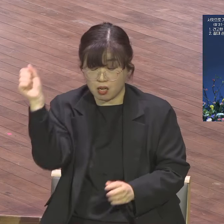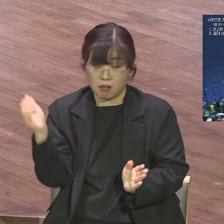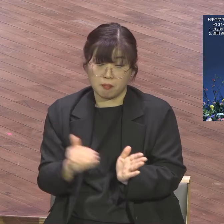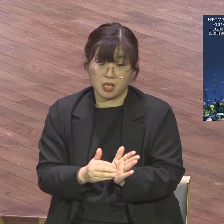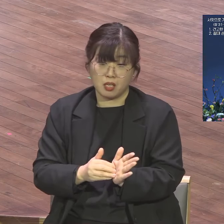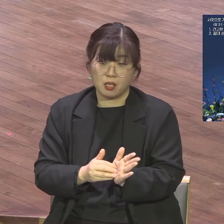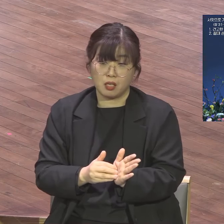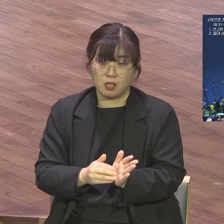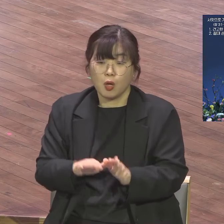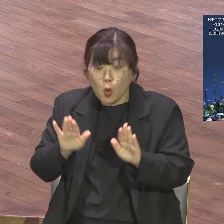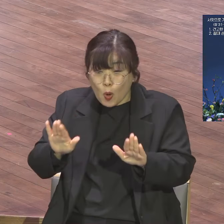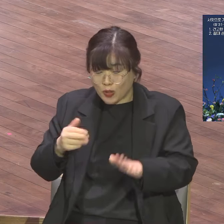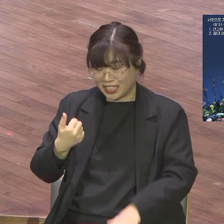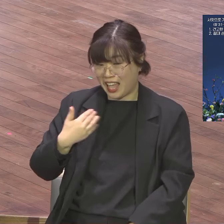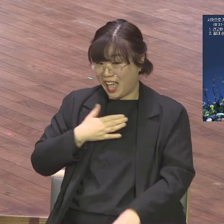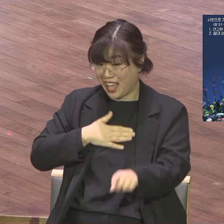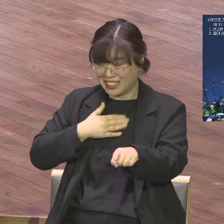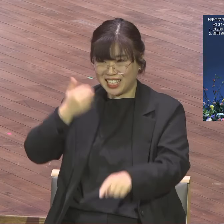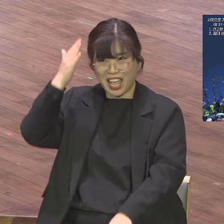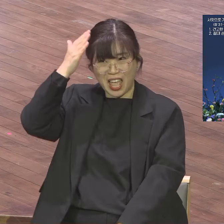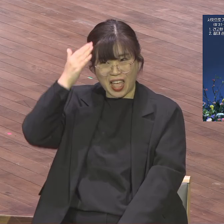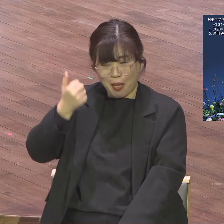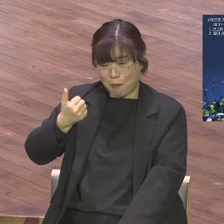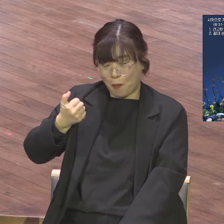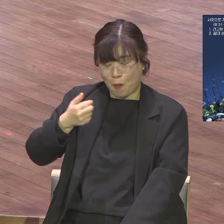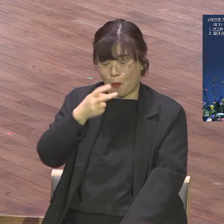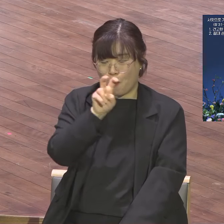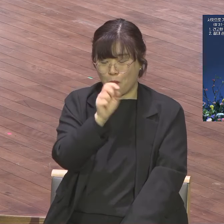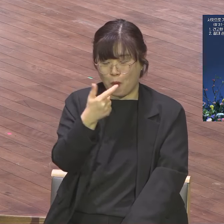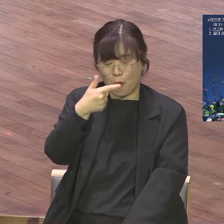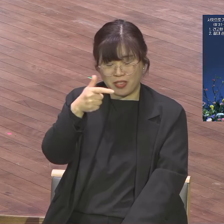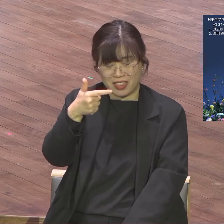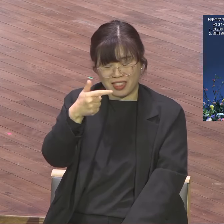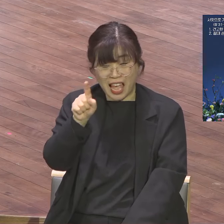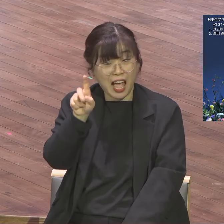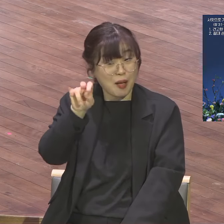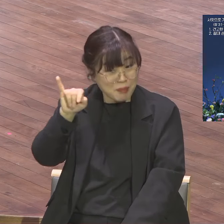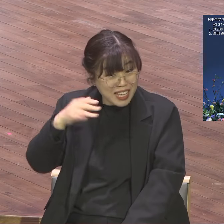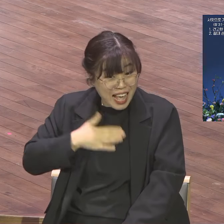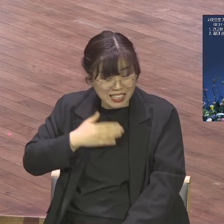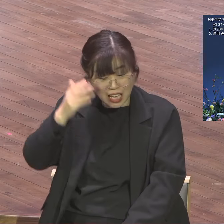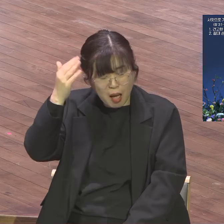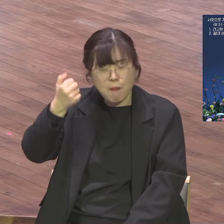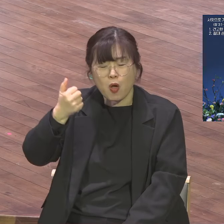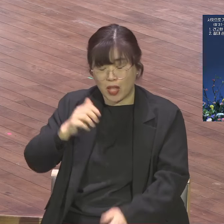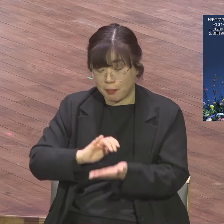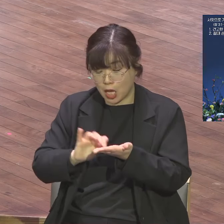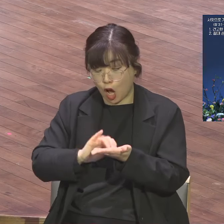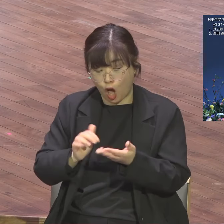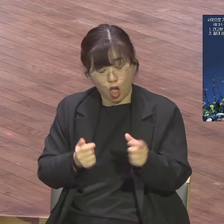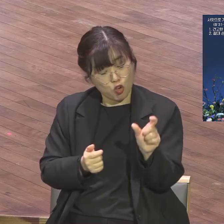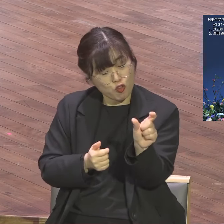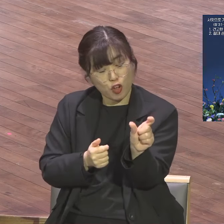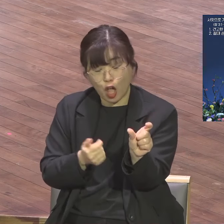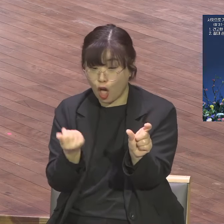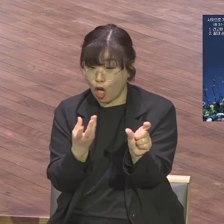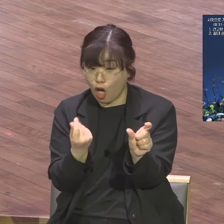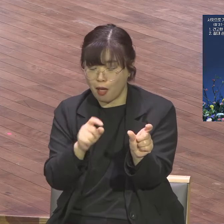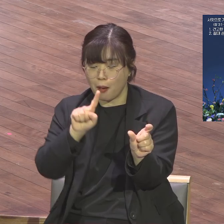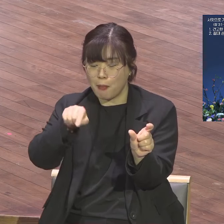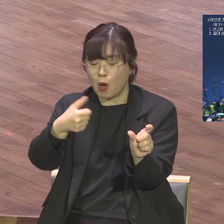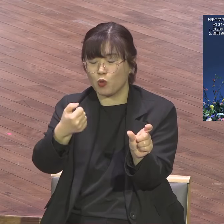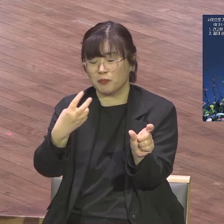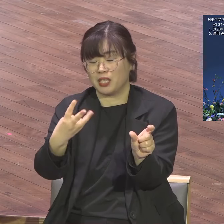예수 믿는 사람이에요. 153마리. 여러분, 그물이 찢어져. 그물이